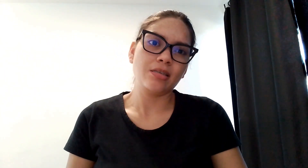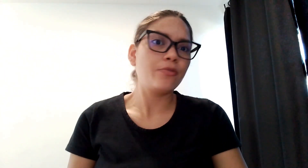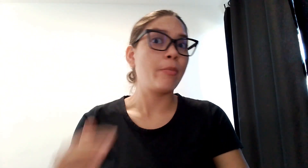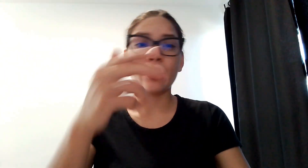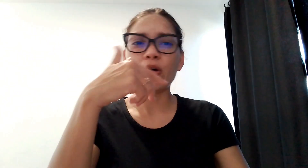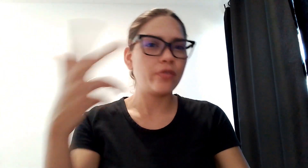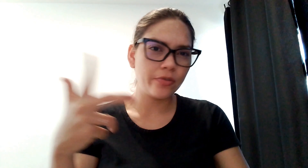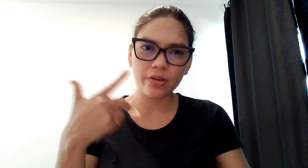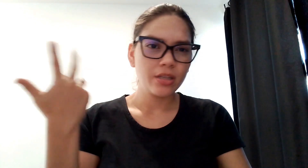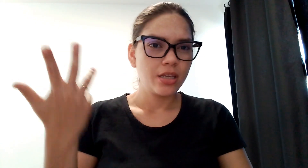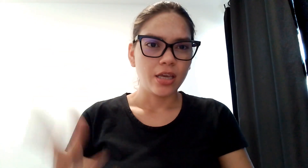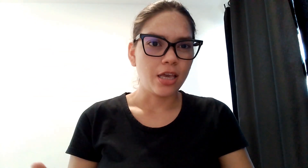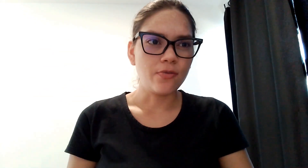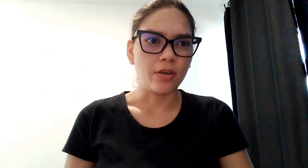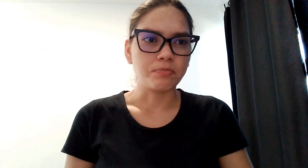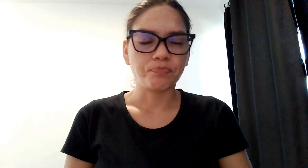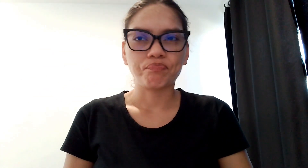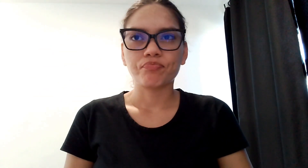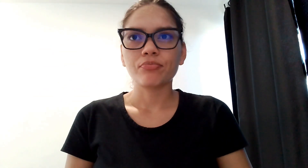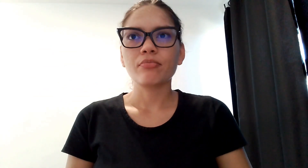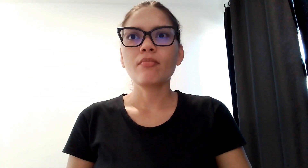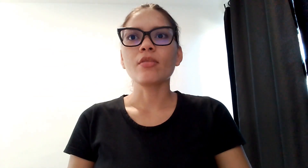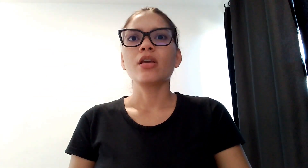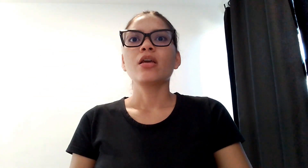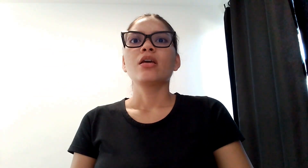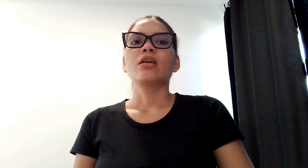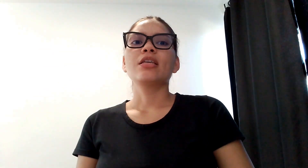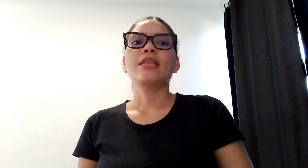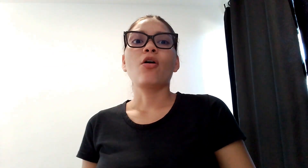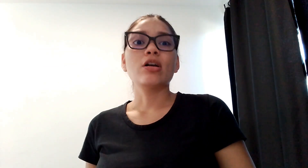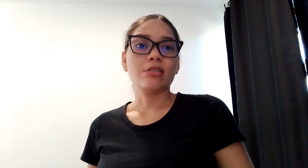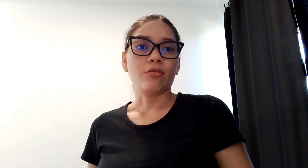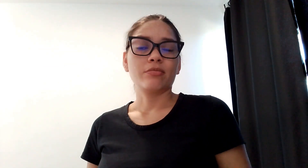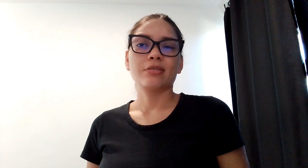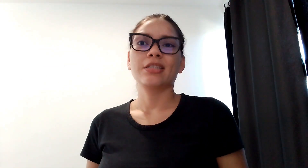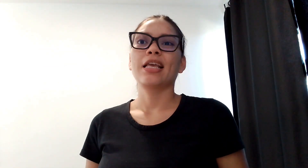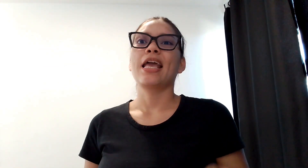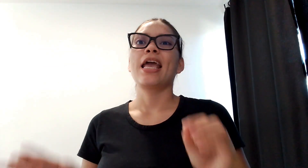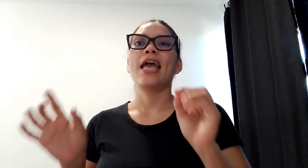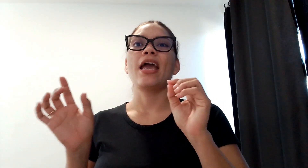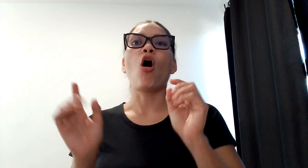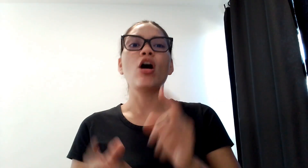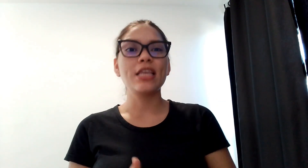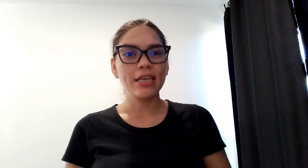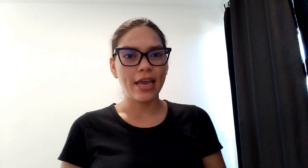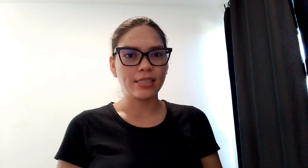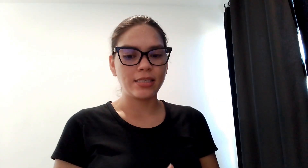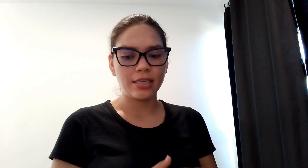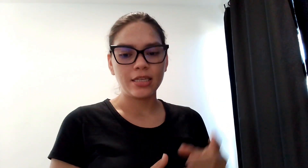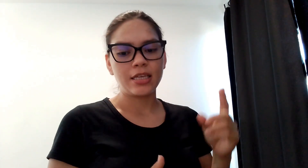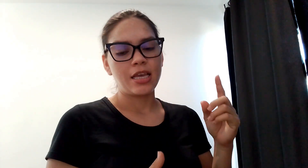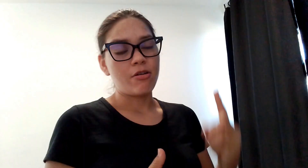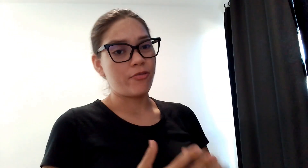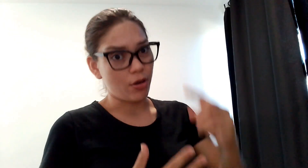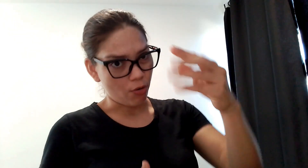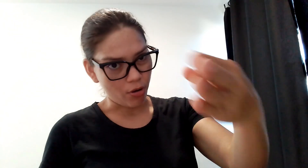é uma língua viva, enfim. E tem quais são? Ordem